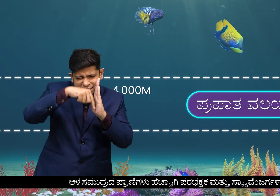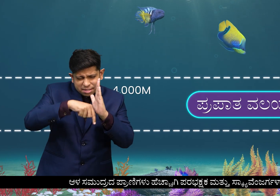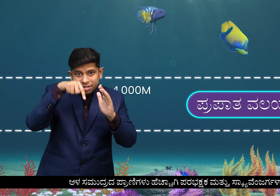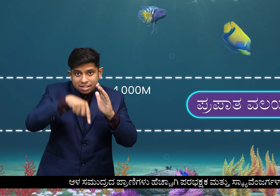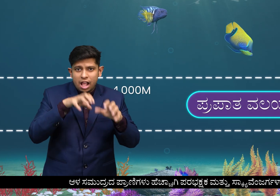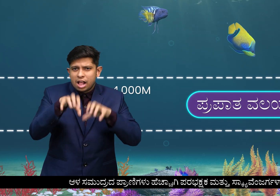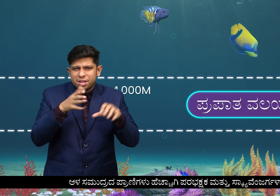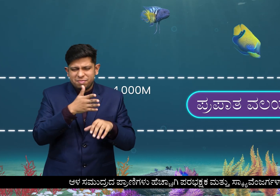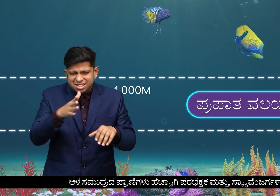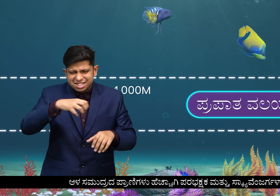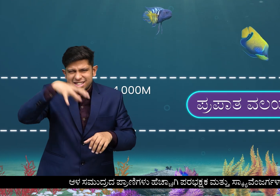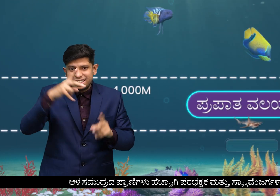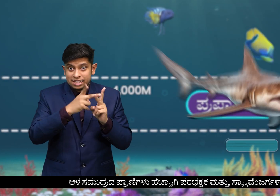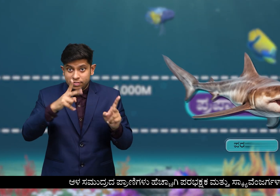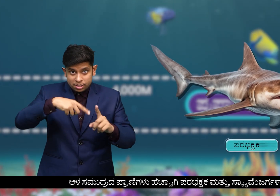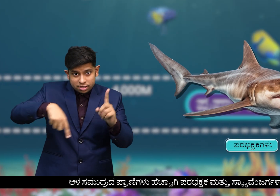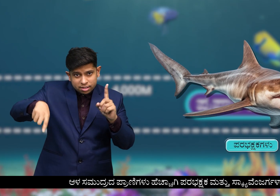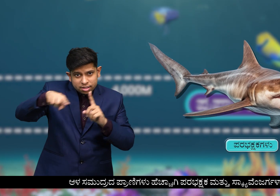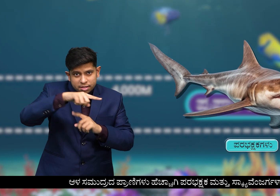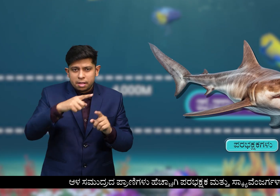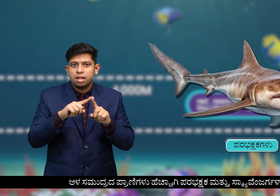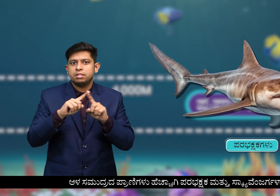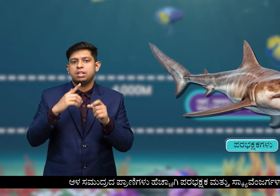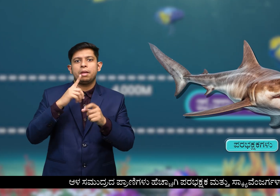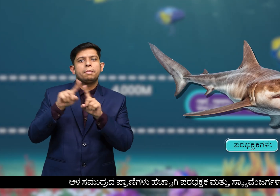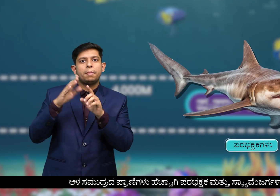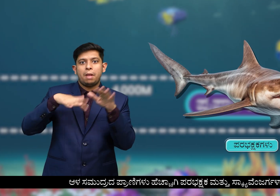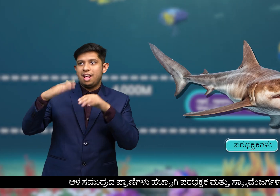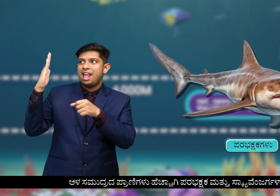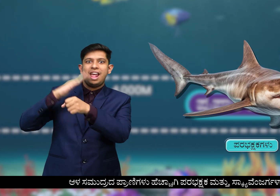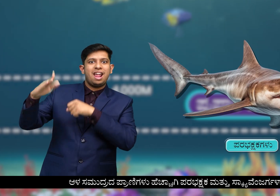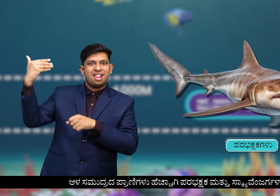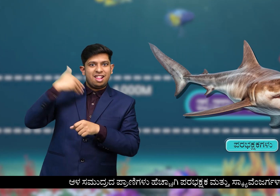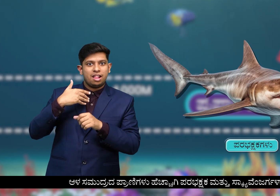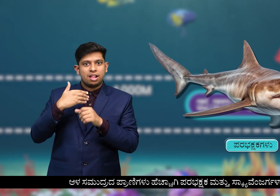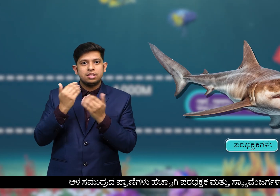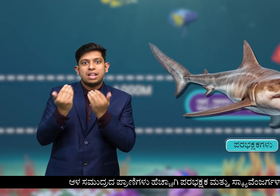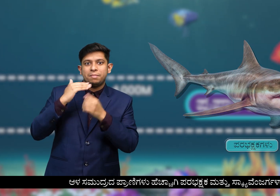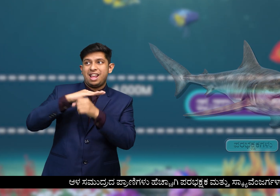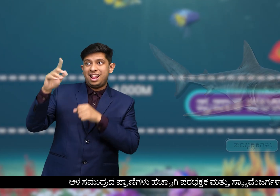ಸಮುದ್ರದ ಪ್ರಾಣಿಗಳು ಹೆಚ್ಚಾಗಿ ಪರಭಕ್ಷಕ ಮತ್ತು ಸ್ಕ್ಯಾವೆಂಜರ್ಗಳಾಗಿವೆ.